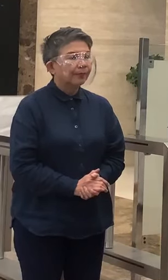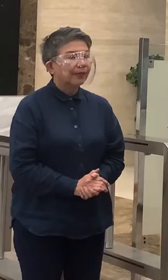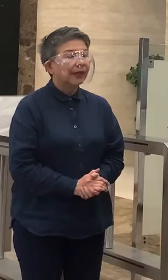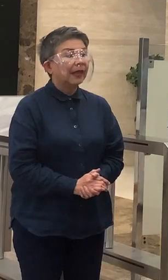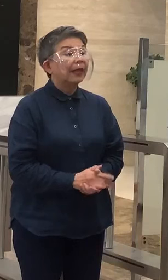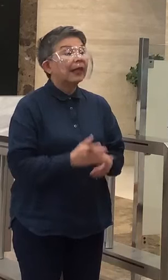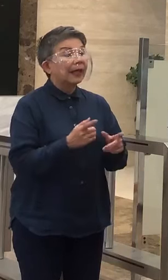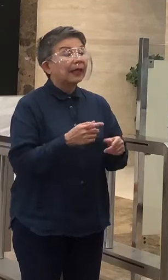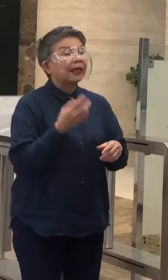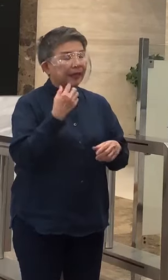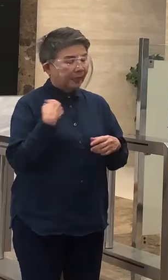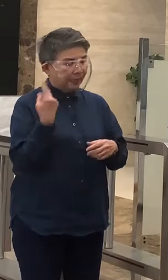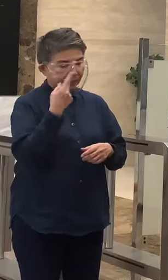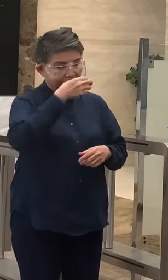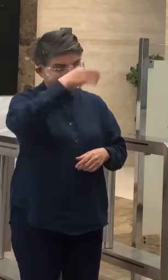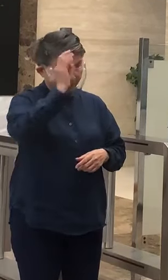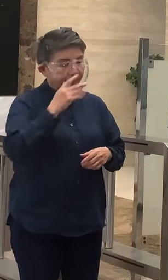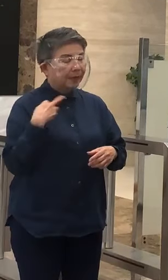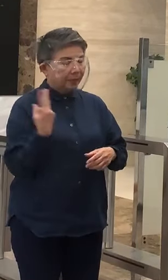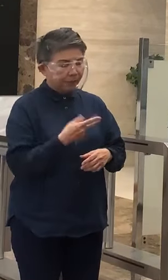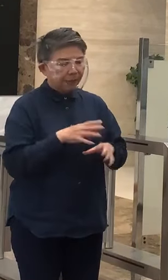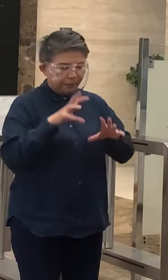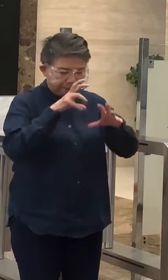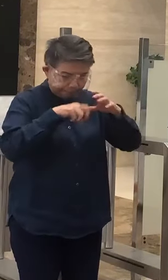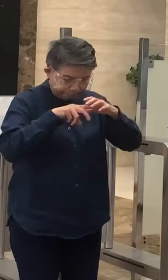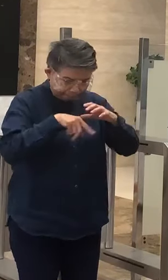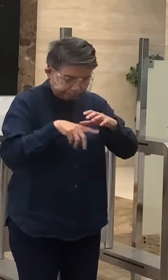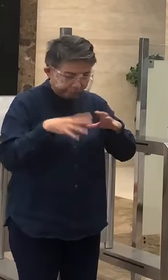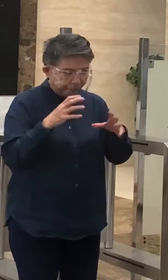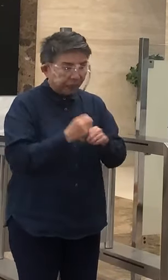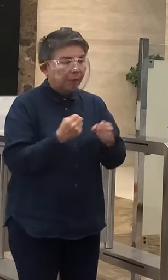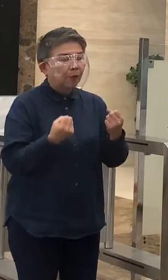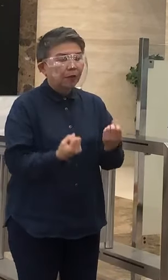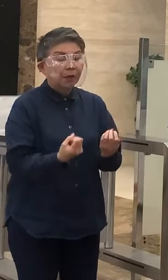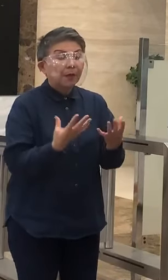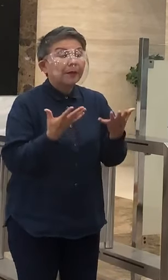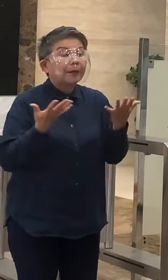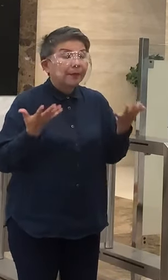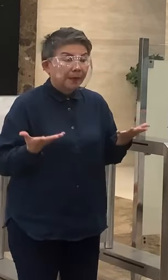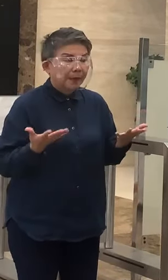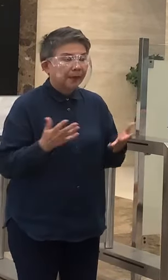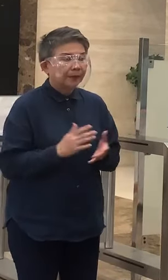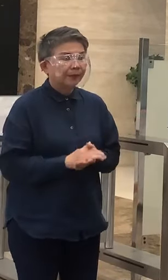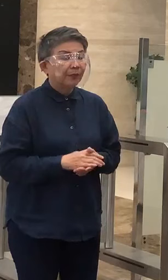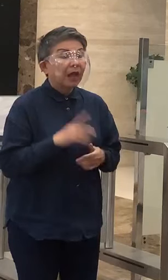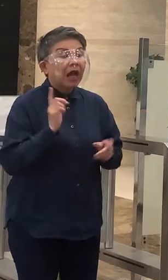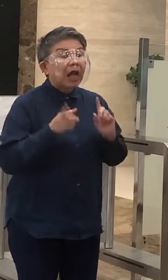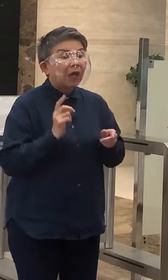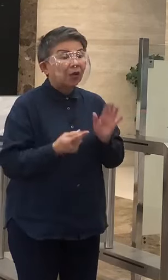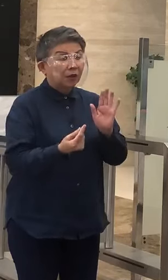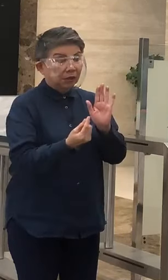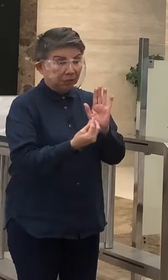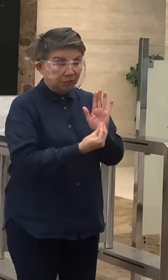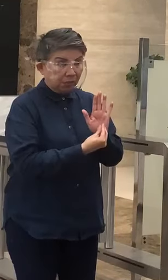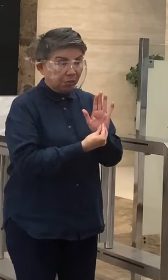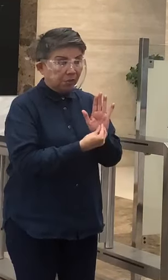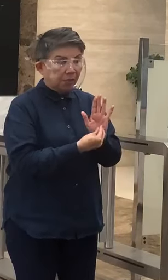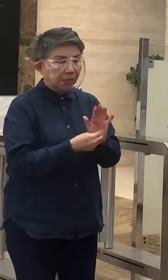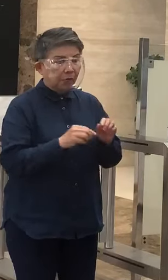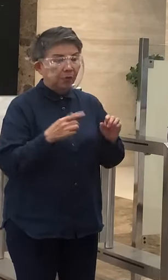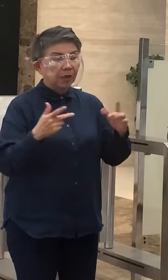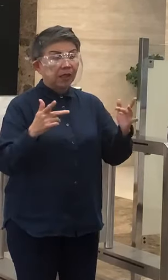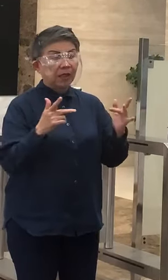kematian didalami masih didatangkan dan juga masih dikembangkan ya kalaupun ternyata itu dari hasil